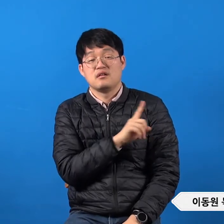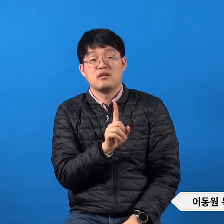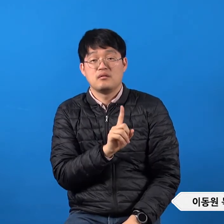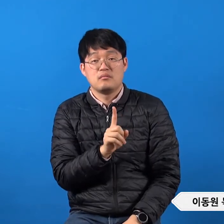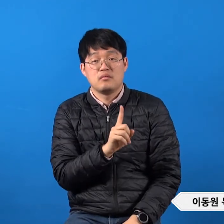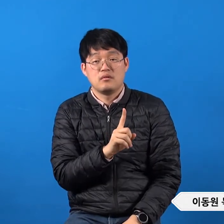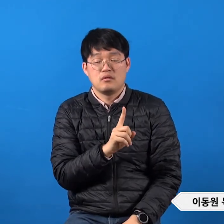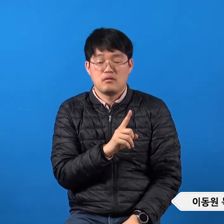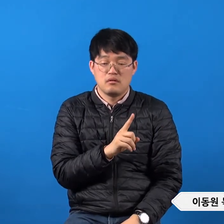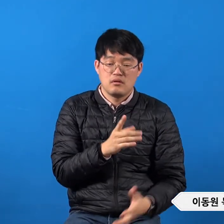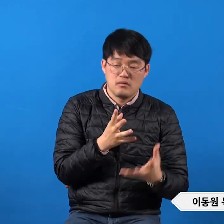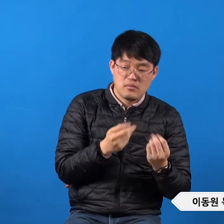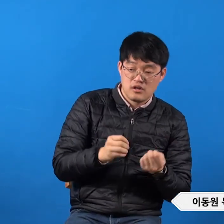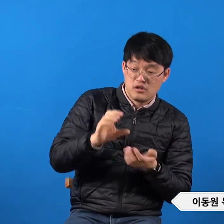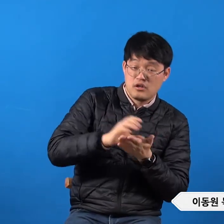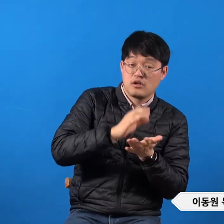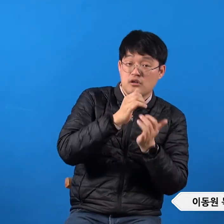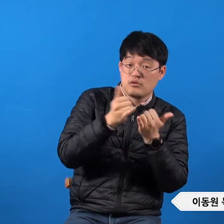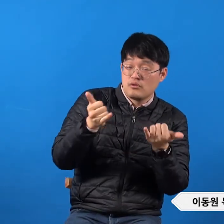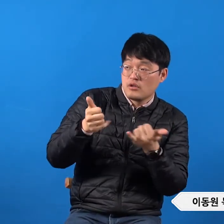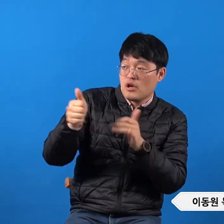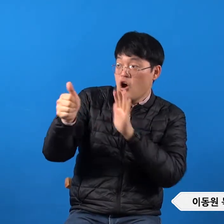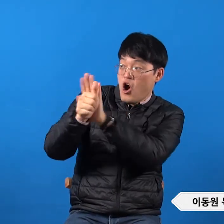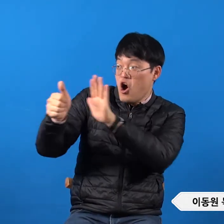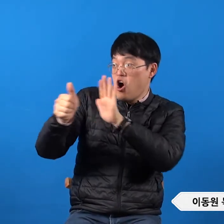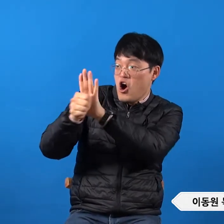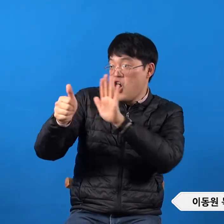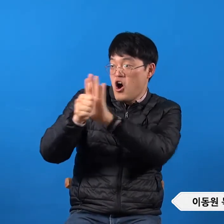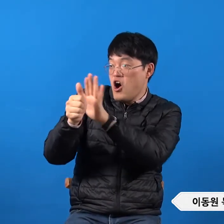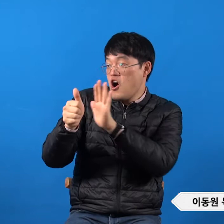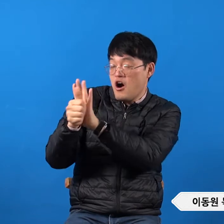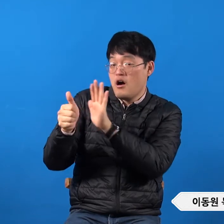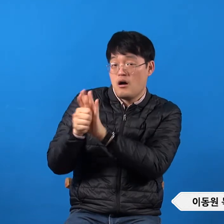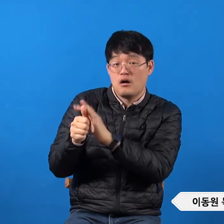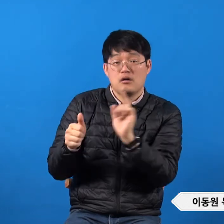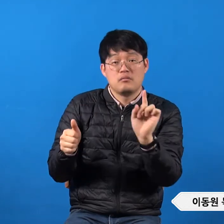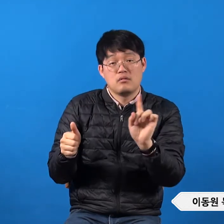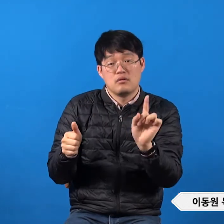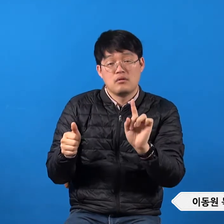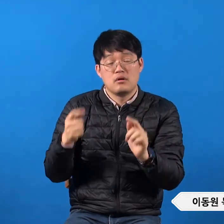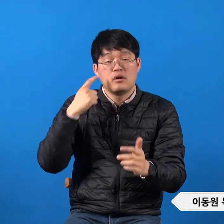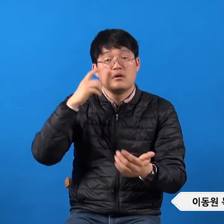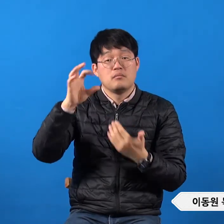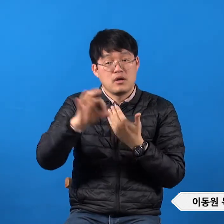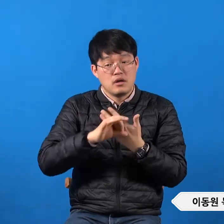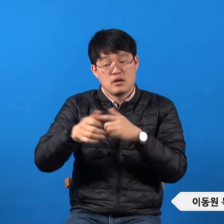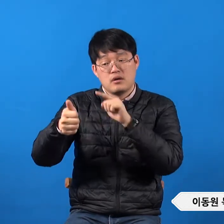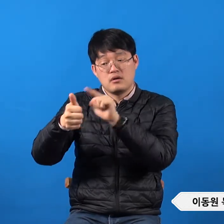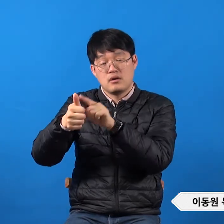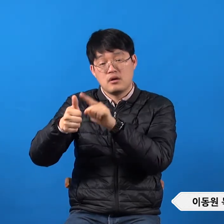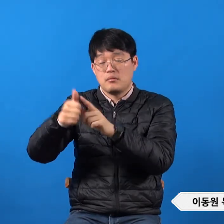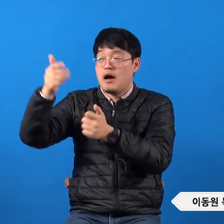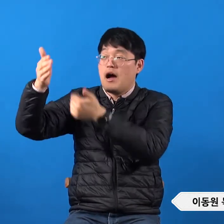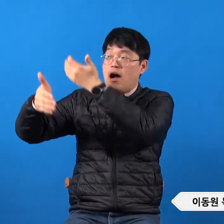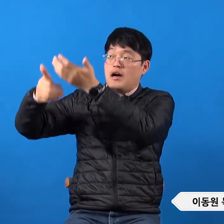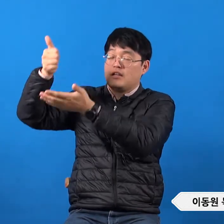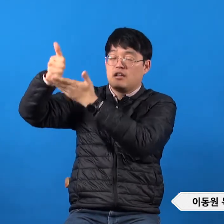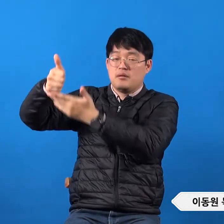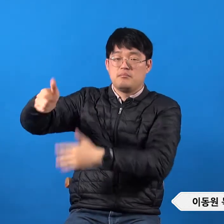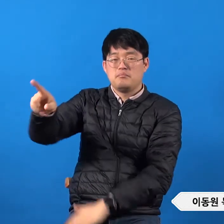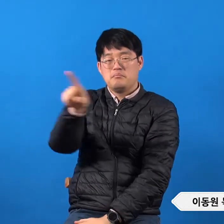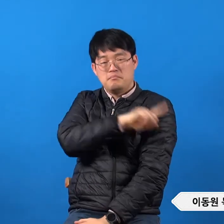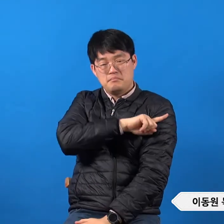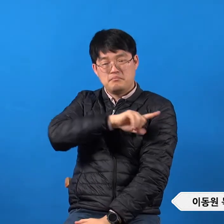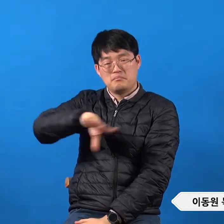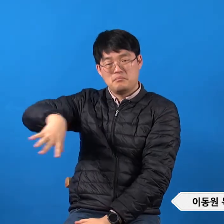적지 않은 복음적 크리스찬들이 그분을 지지했습니다. 자, 만약 그분이 God first,